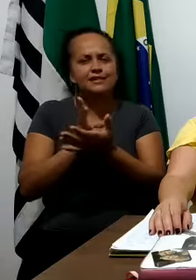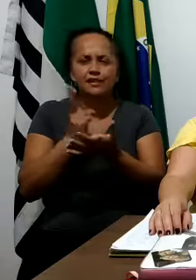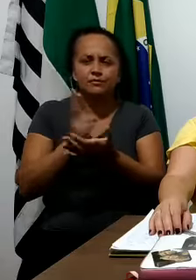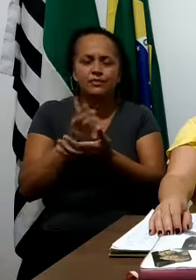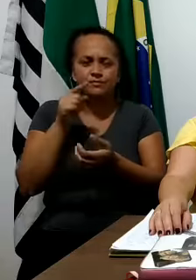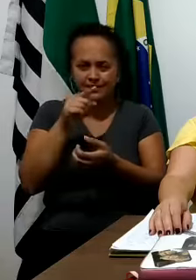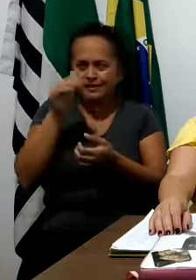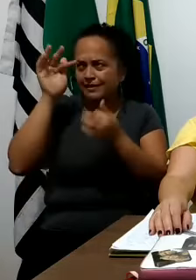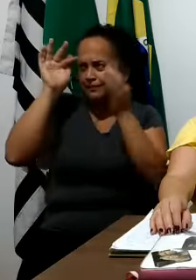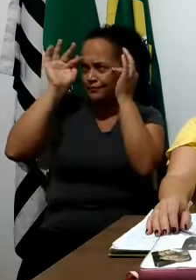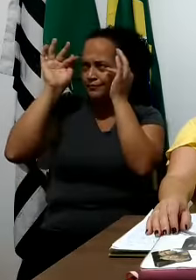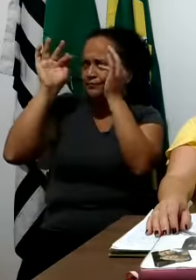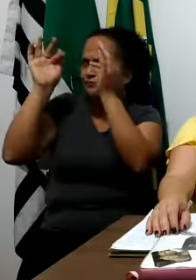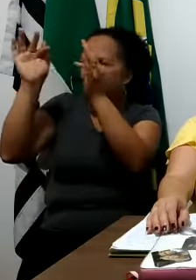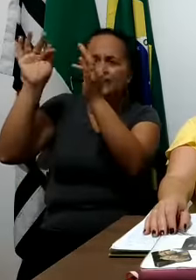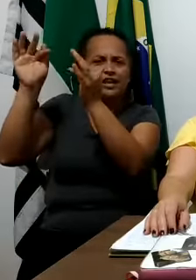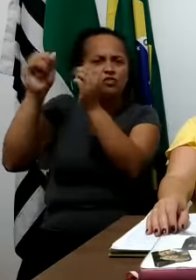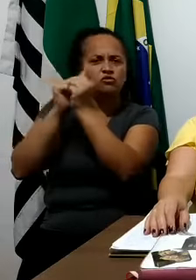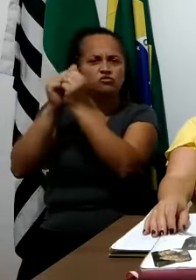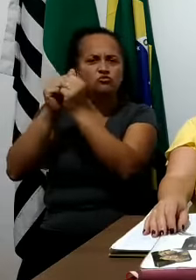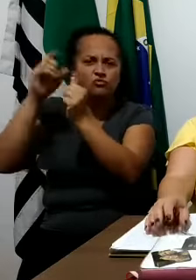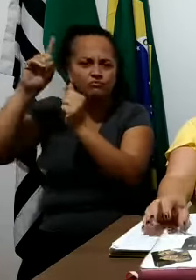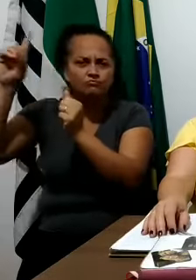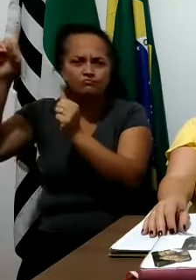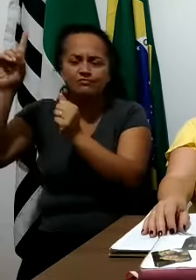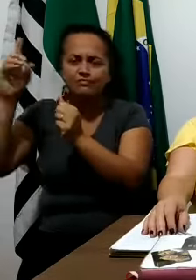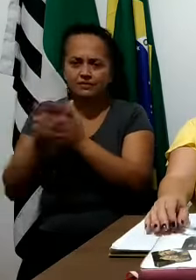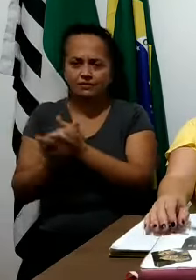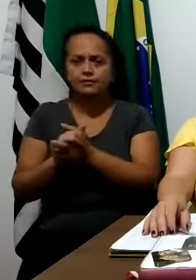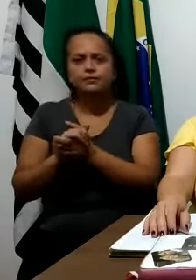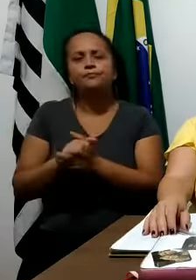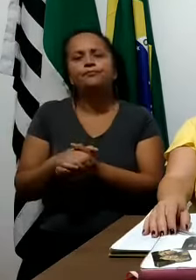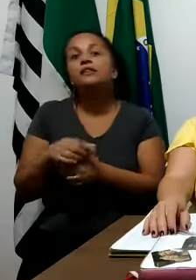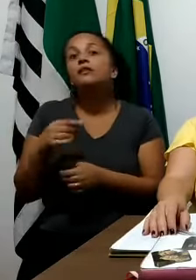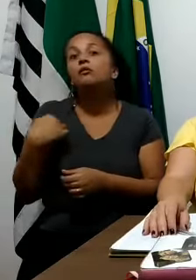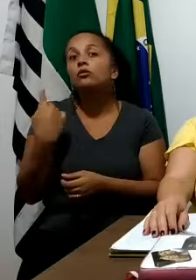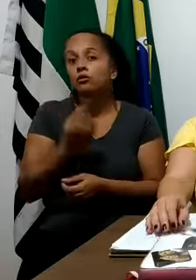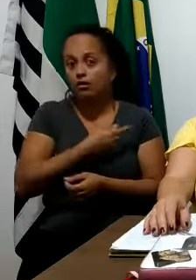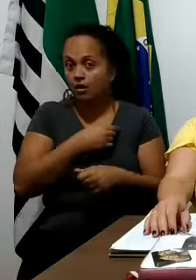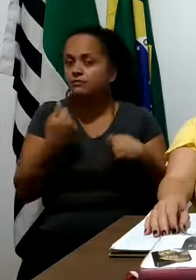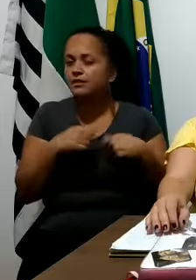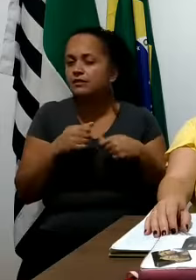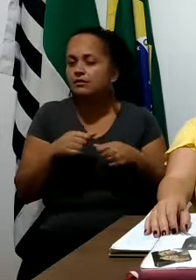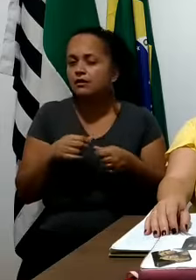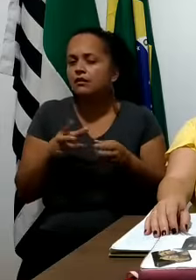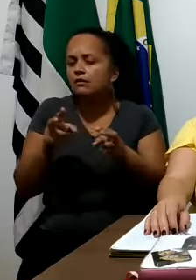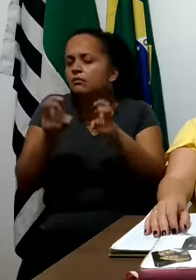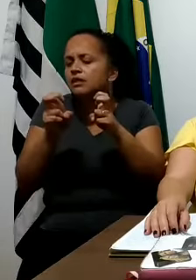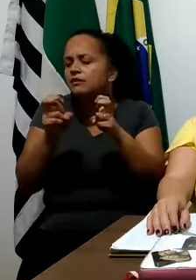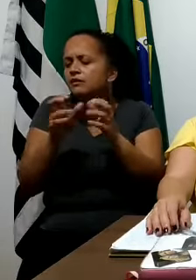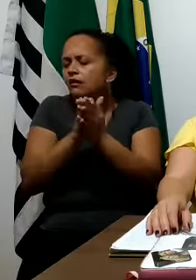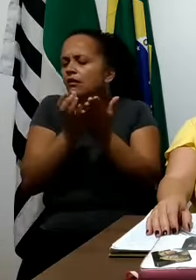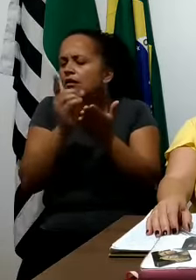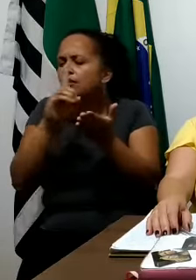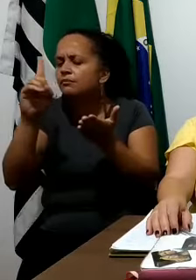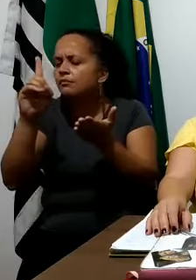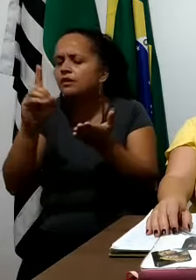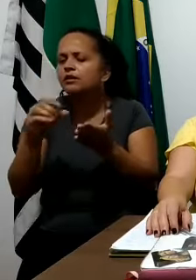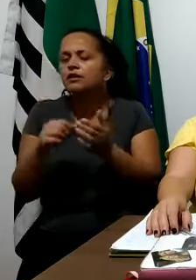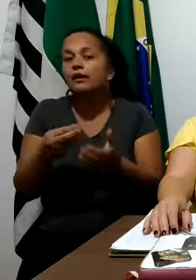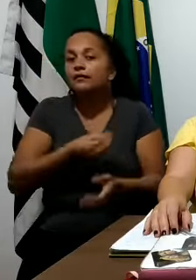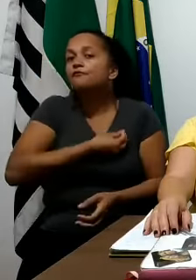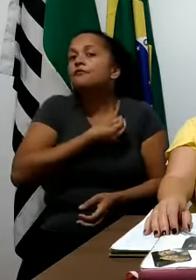fim, não é verdade? Então o que a gente tira de exemplo nessa primeira parte da vida de José? A primeira